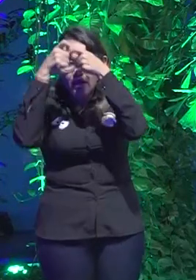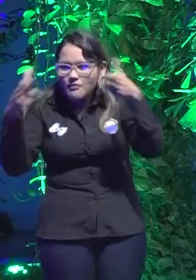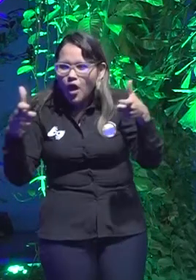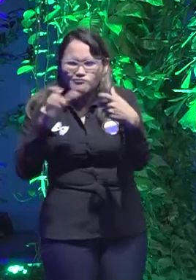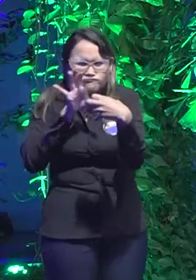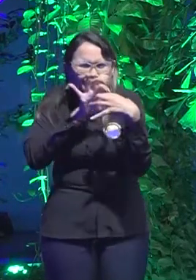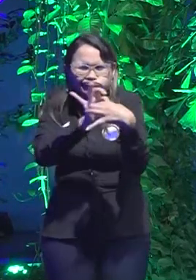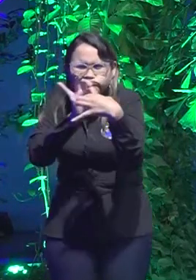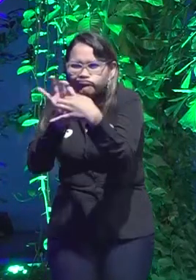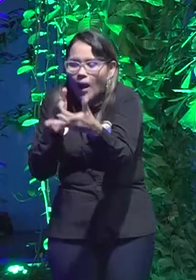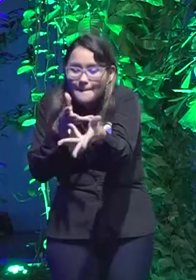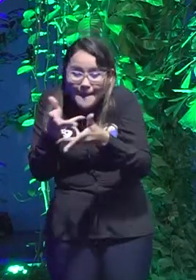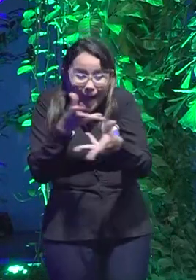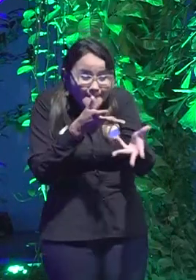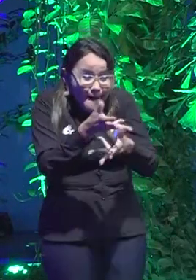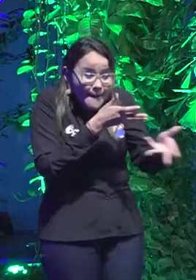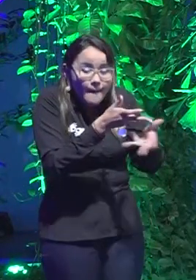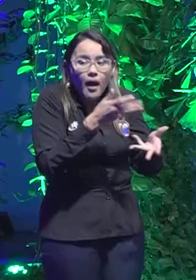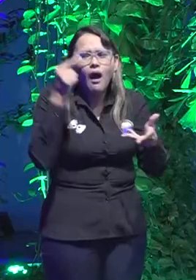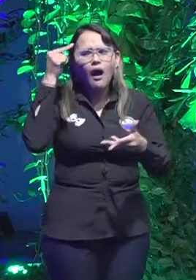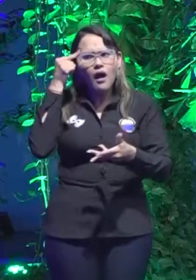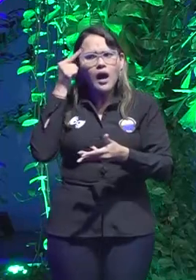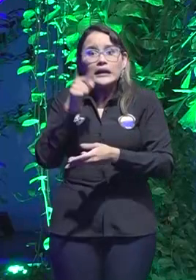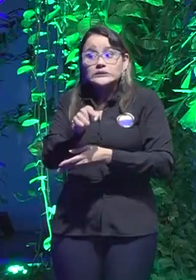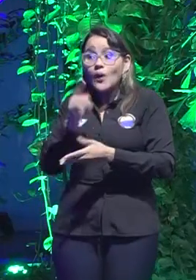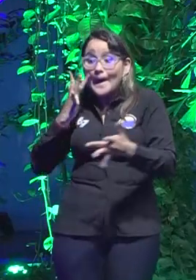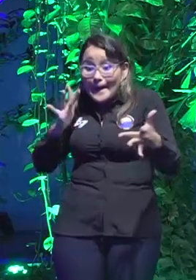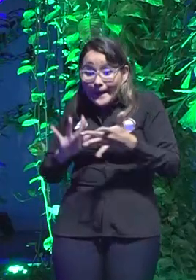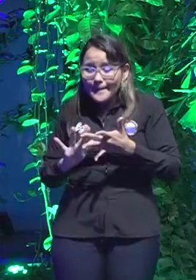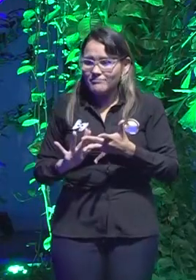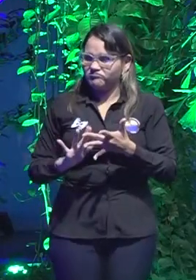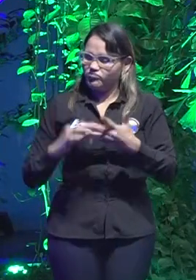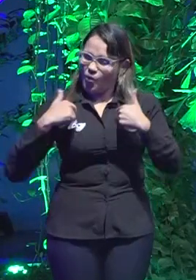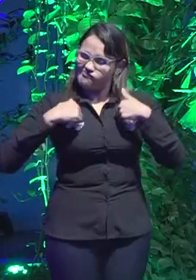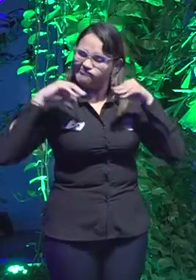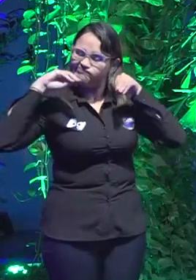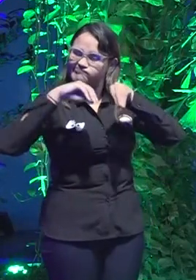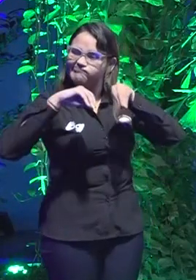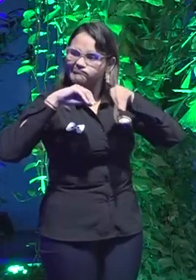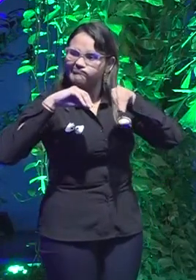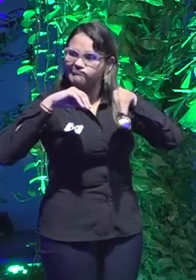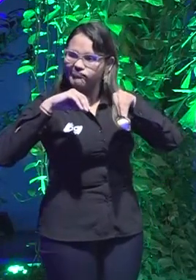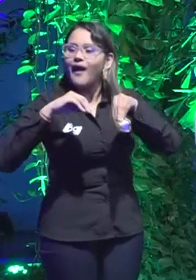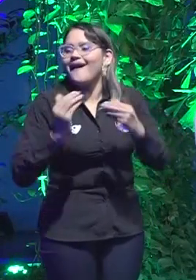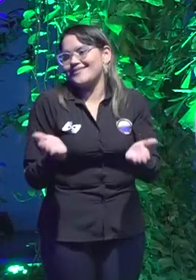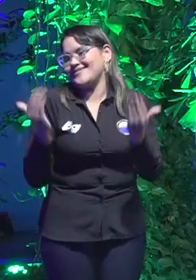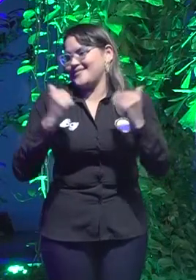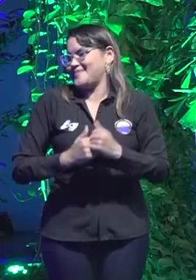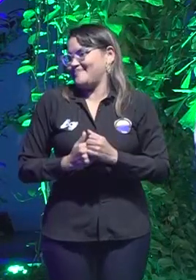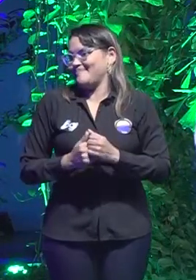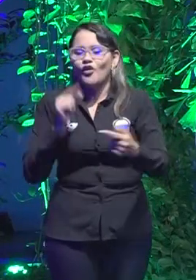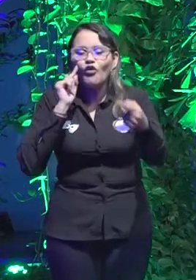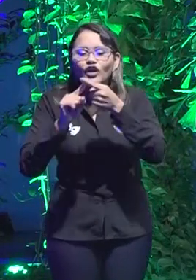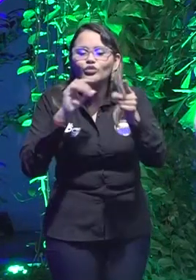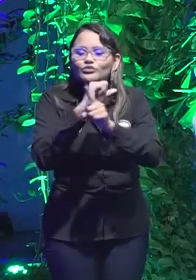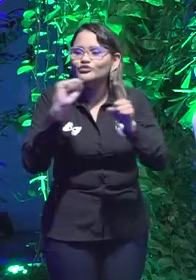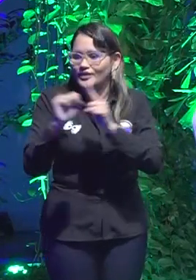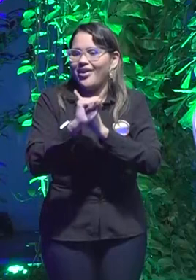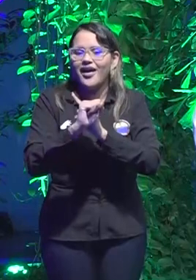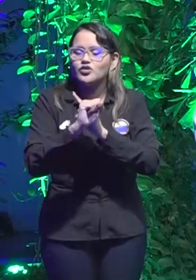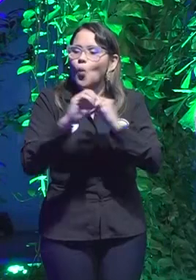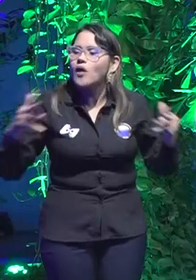en esas dos cosas, si hacemos bien la formación y si hacemos bien la investigación, estamos contribuyendo y estaremos haciendo esa tercera